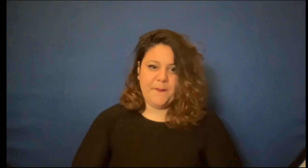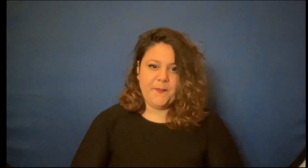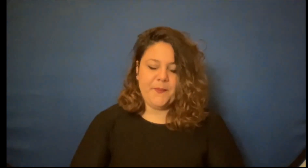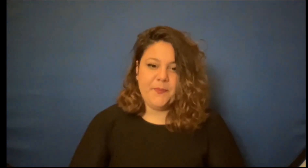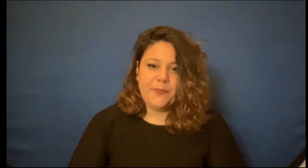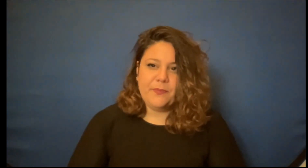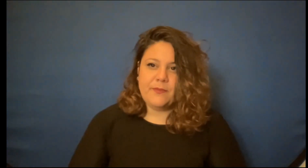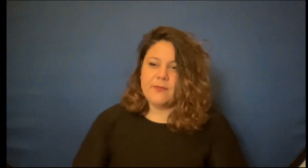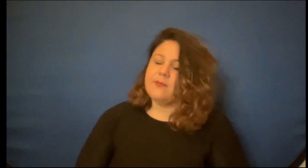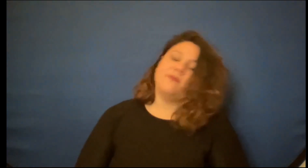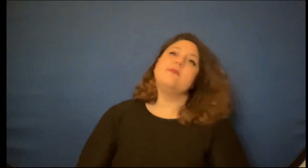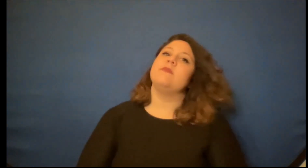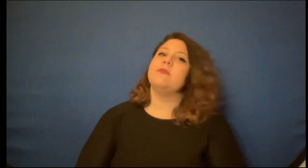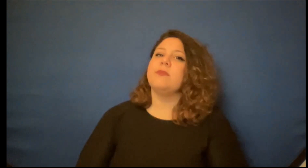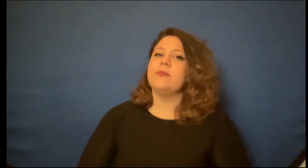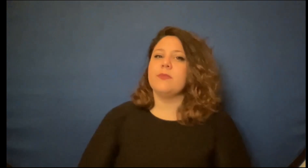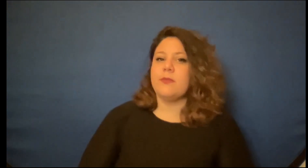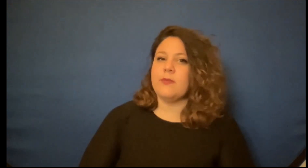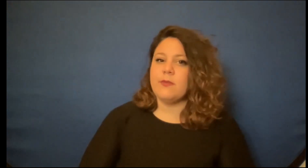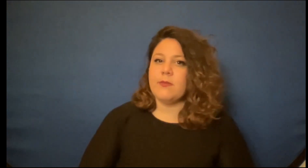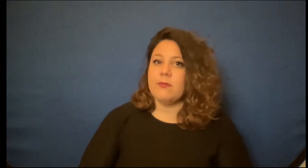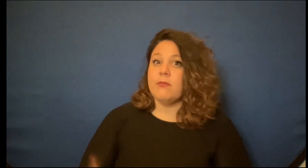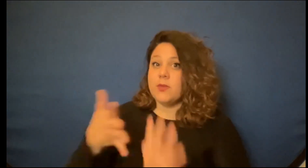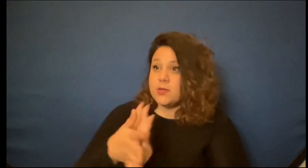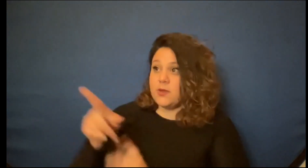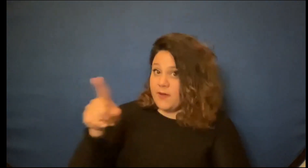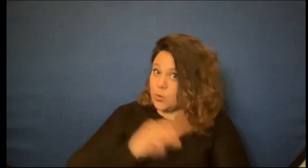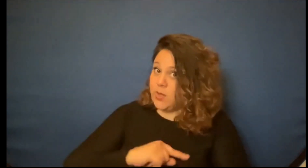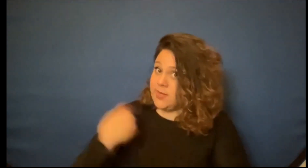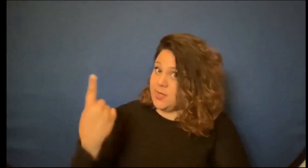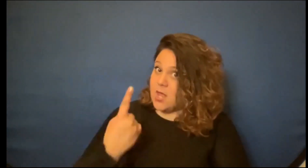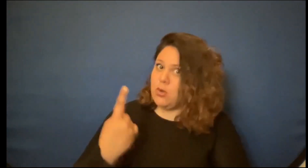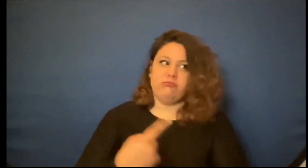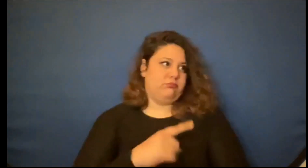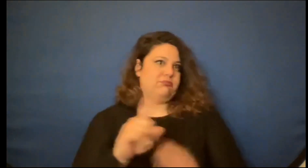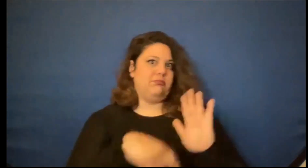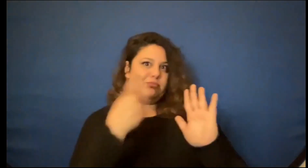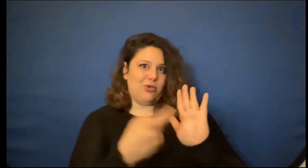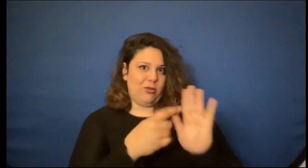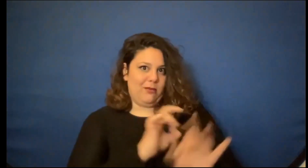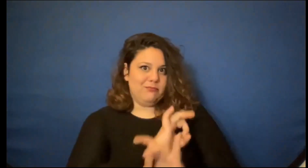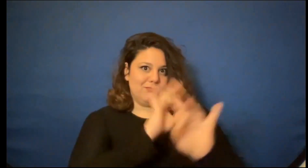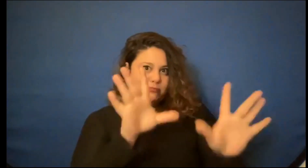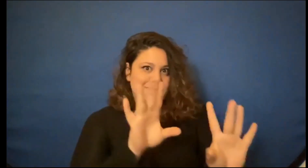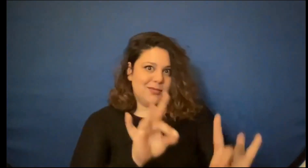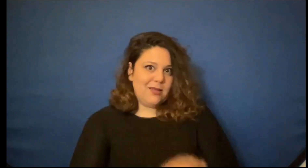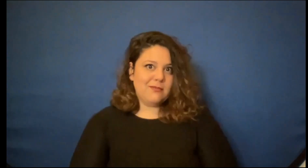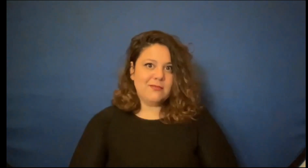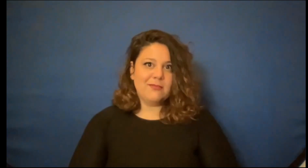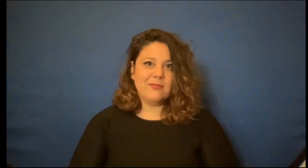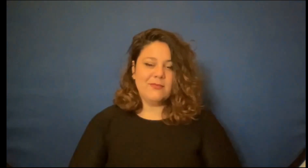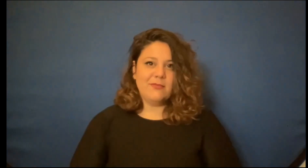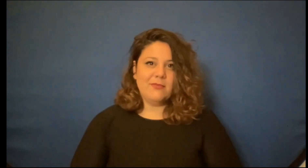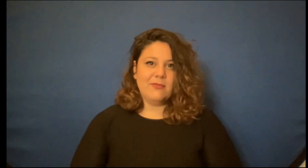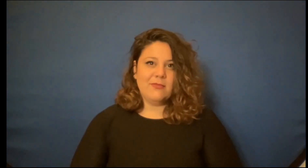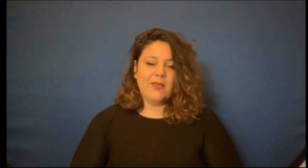Con lo cual, te sentías sola, Sí, entiendo. totalmente. Sí, y hacía lo posible por